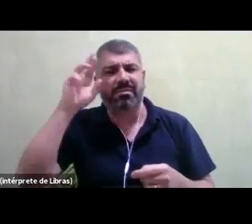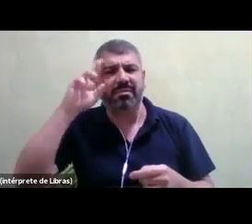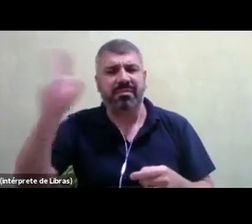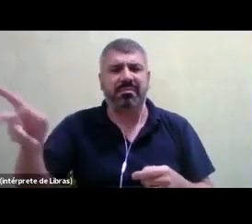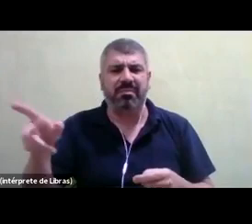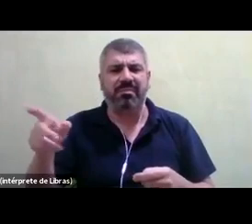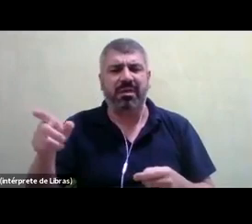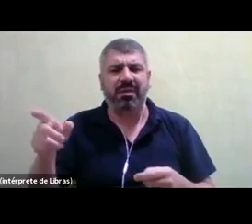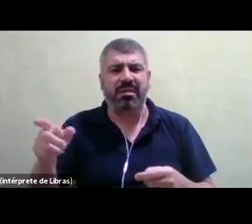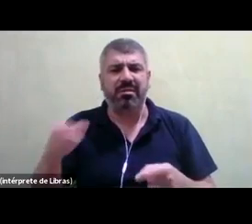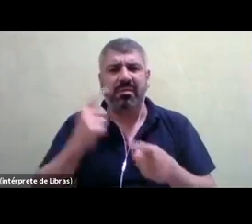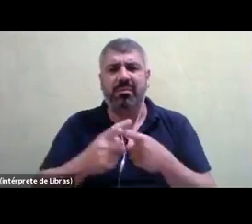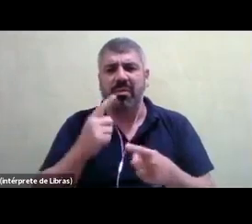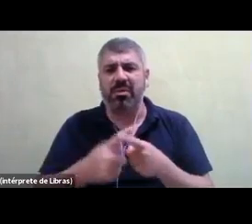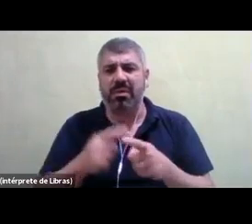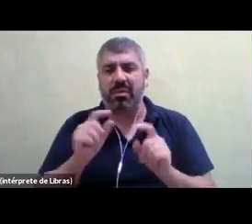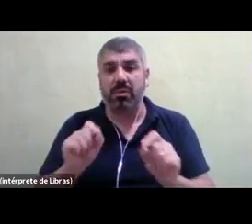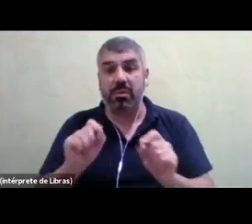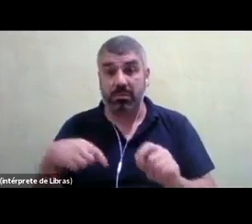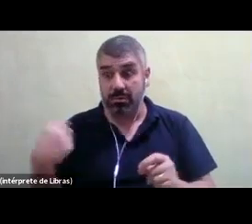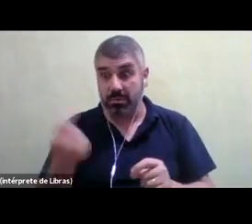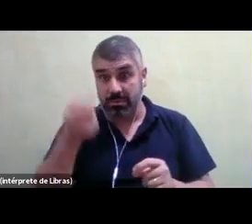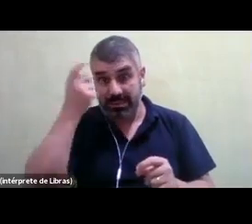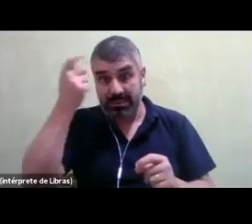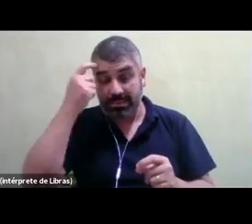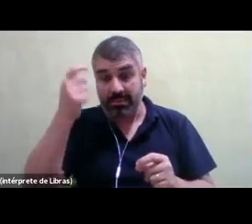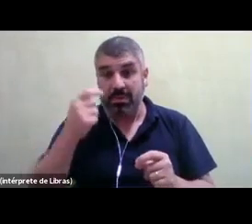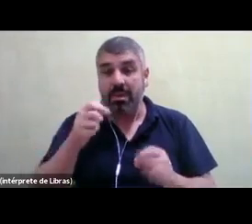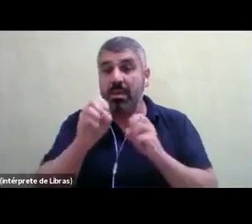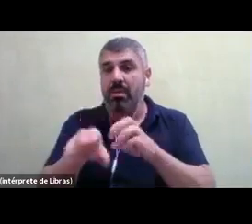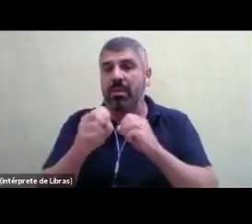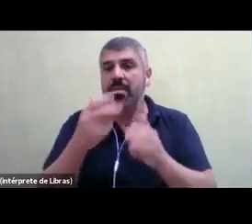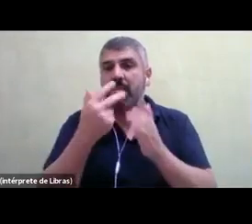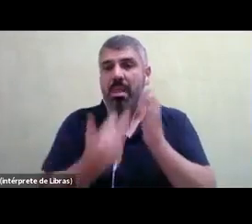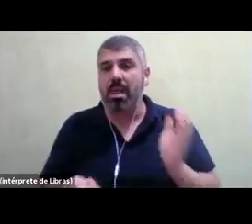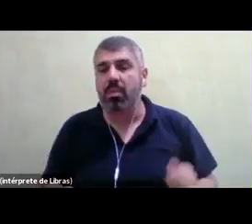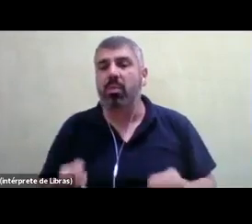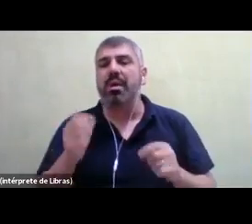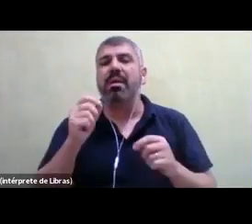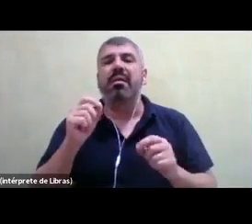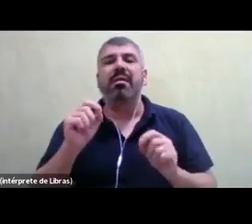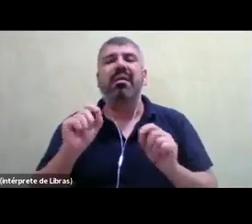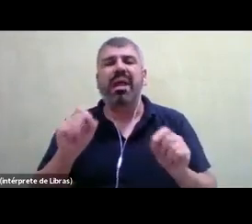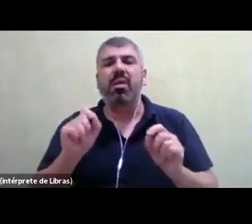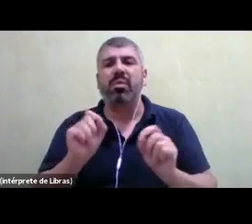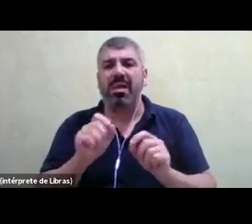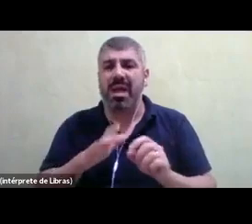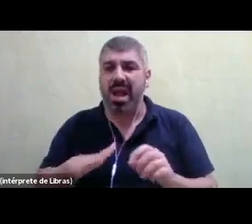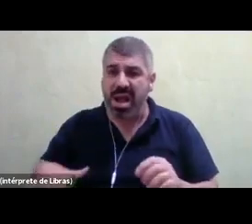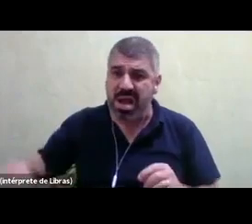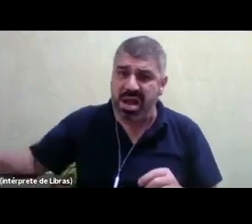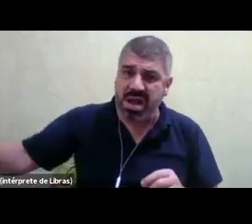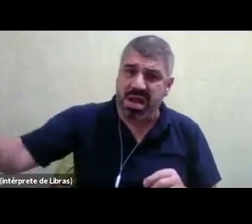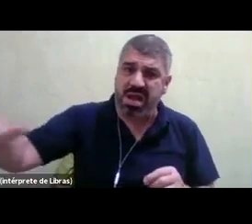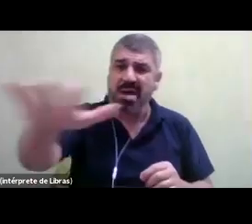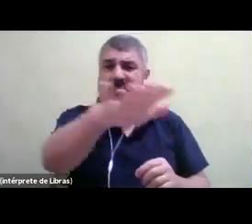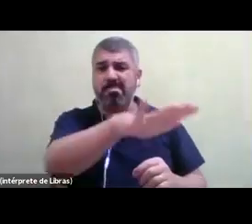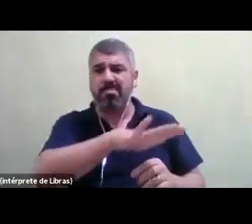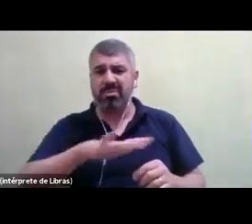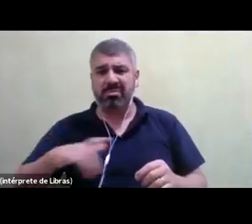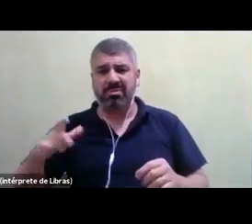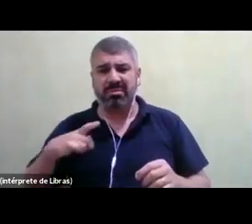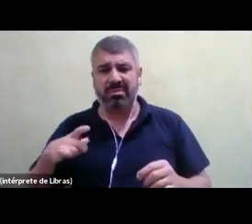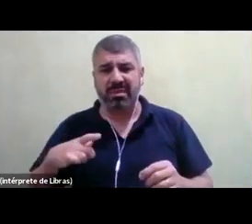gente, quando pensamos em educação bilíngue, a gente está sempre pensando num contexto amplo de educação bilíngue, né? A